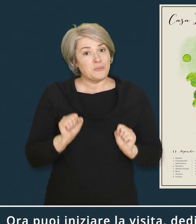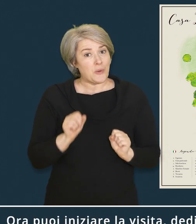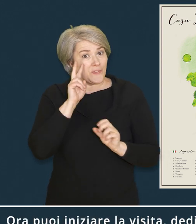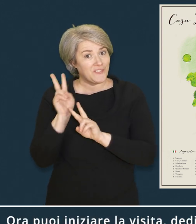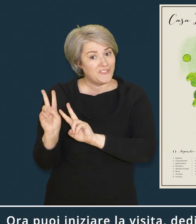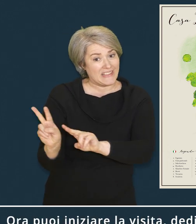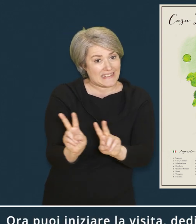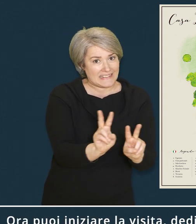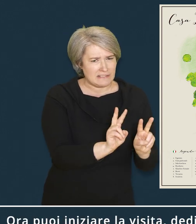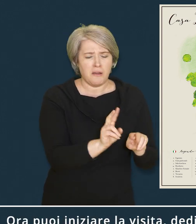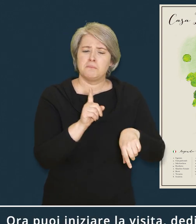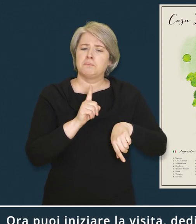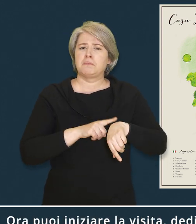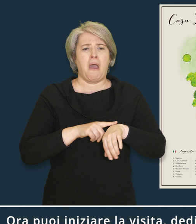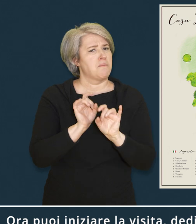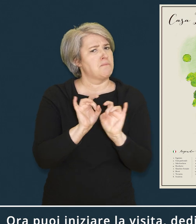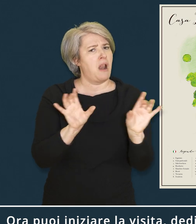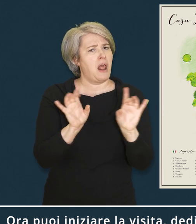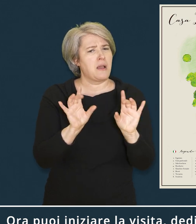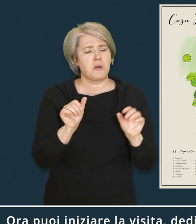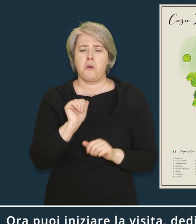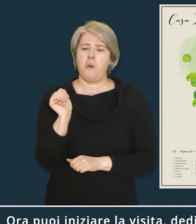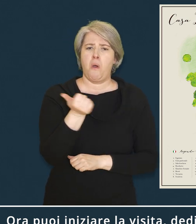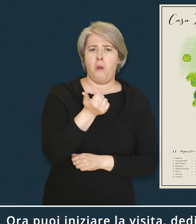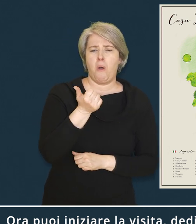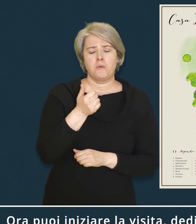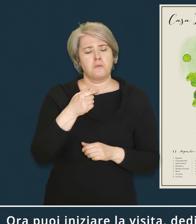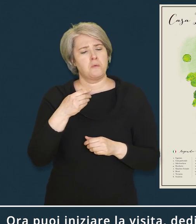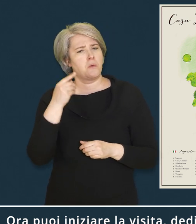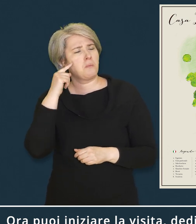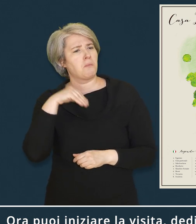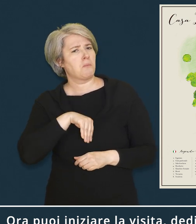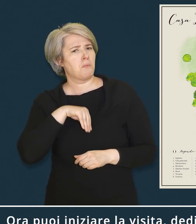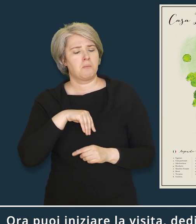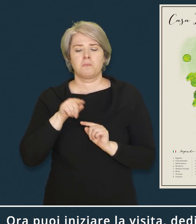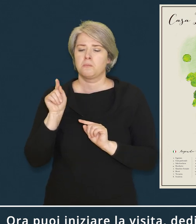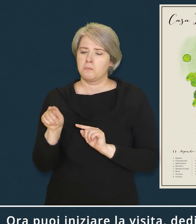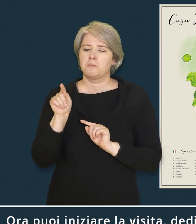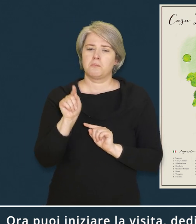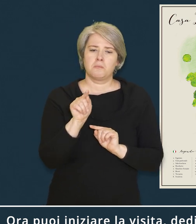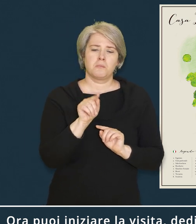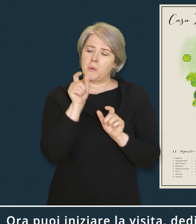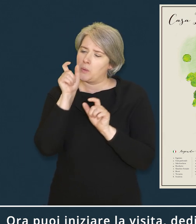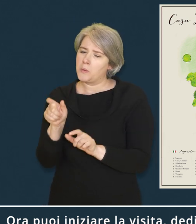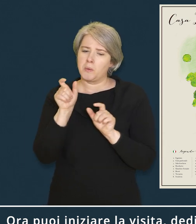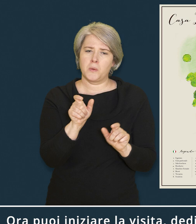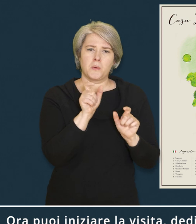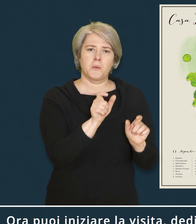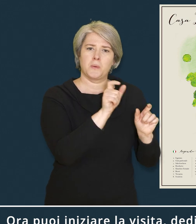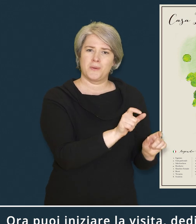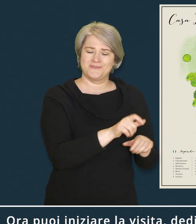Ora puoi iniziare la visita, dedicando il tempo che ritieni necessario ai vari punti di interesse proposti.